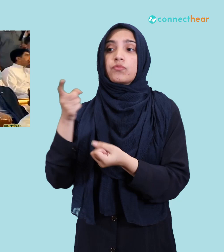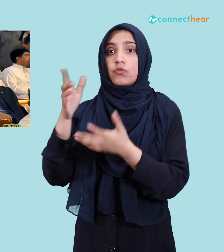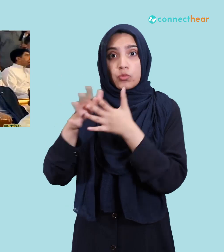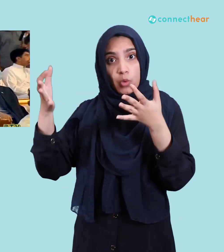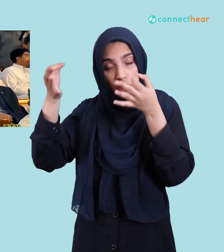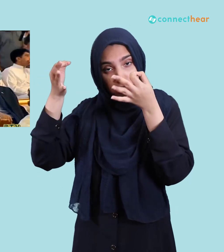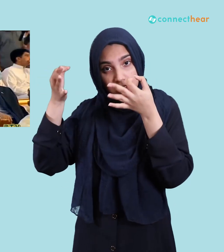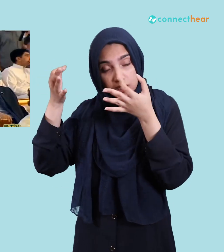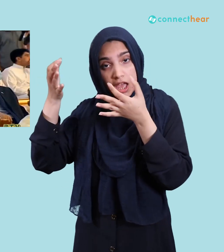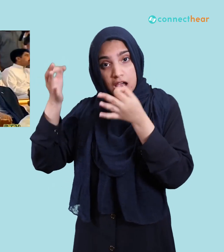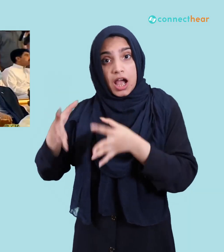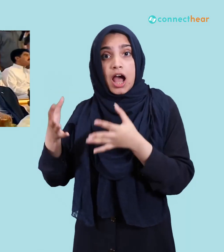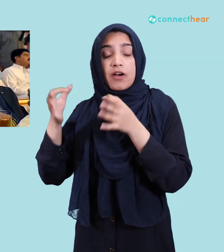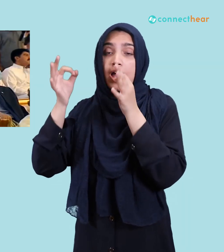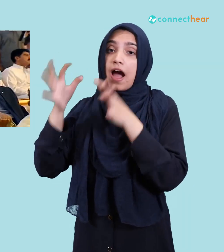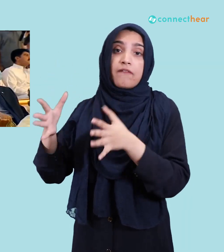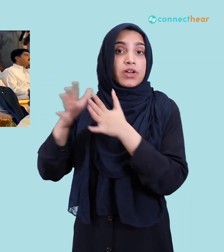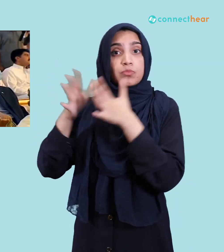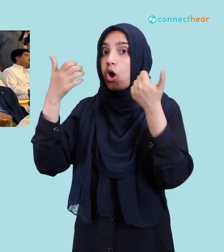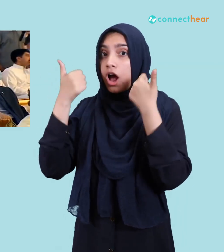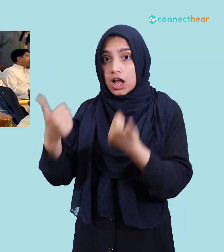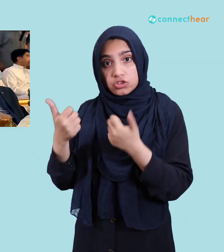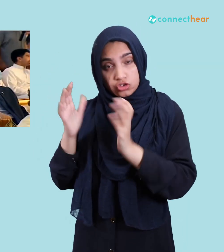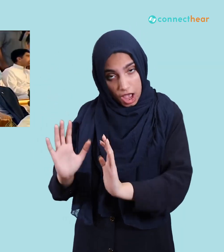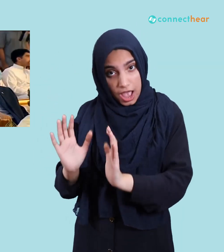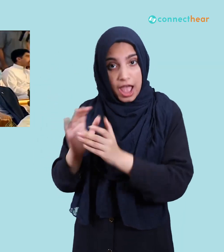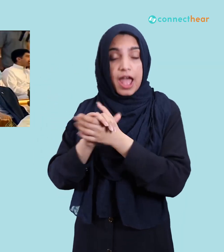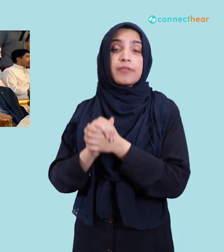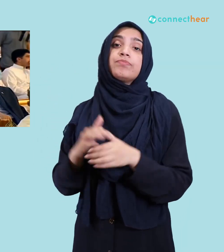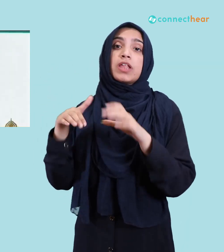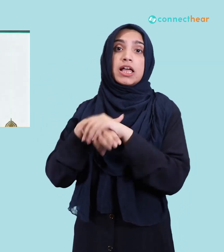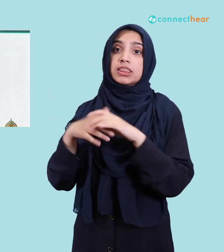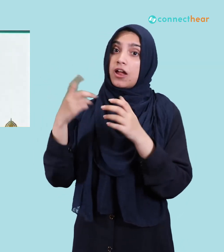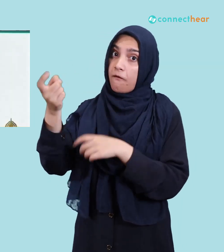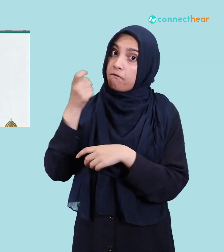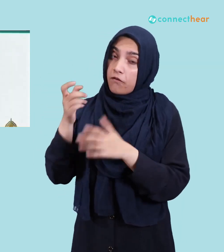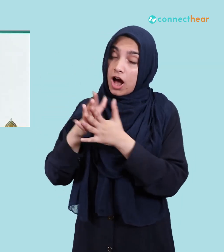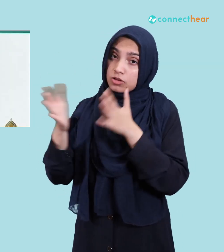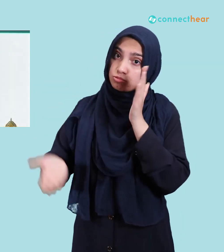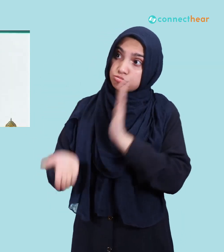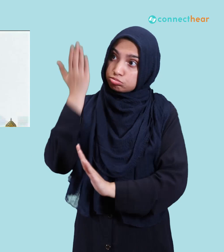جس تیزی سے ہوا ہے اس سے ہم بہت کچھ سیکھ سکتے ہیں.